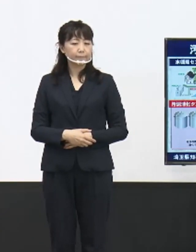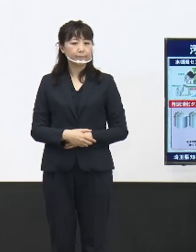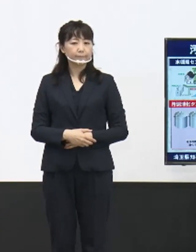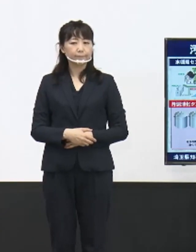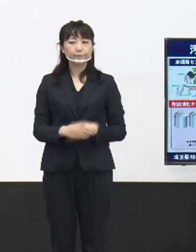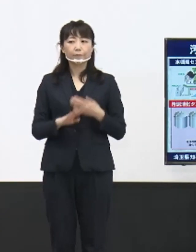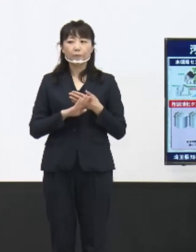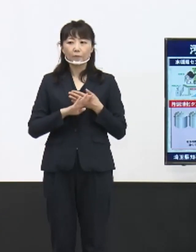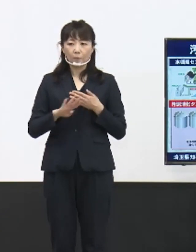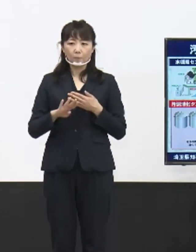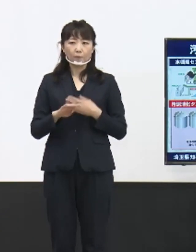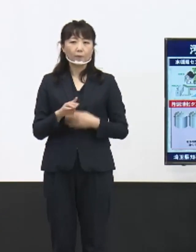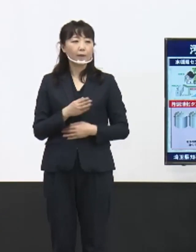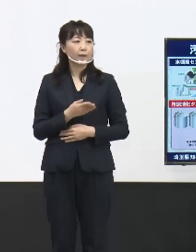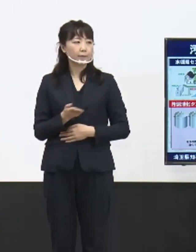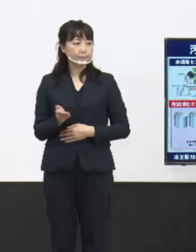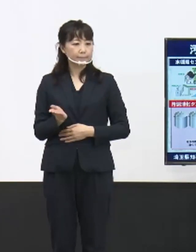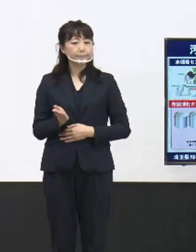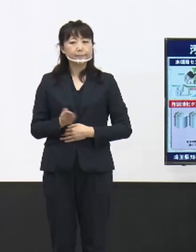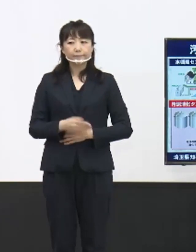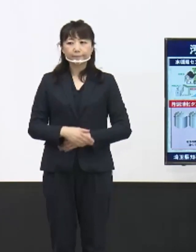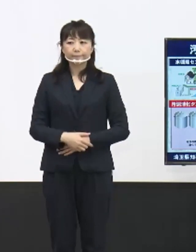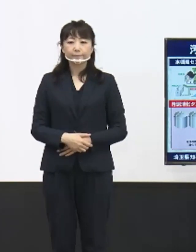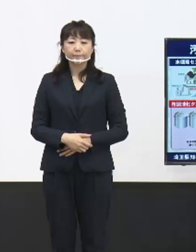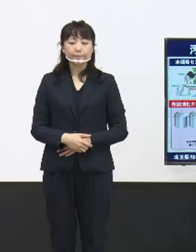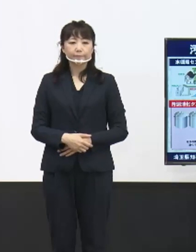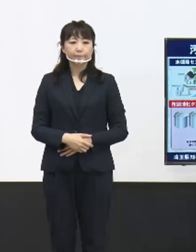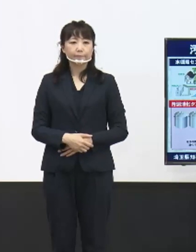他いかがでしょうか。